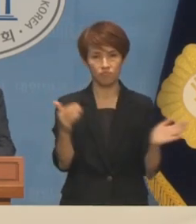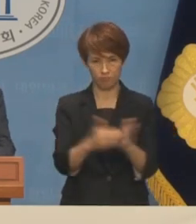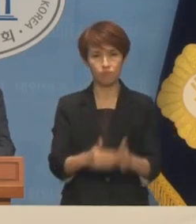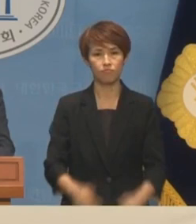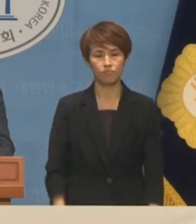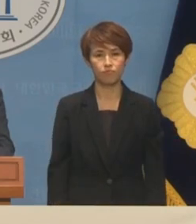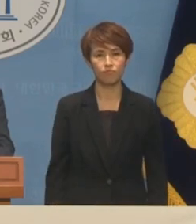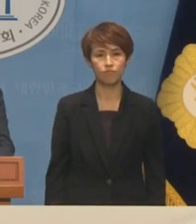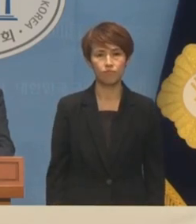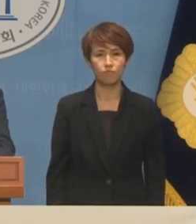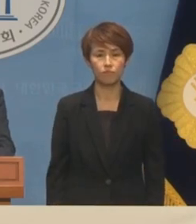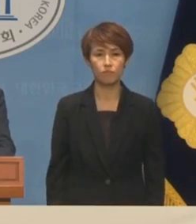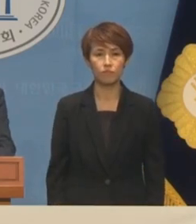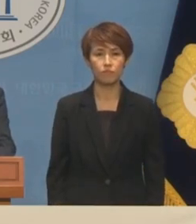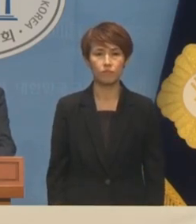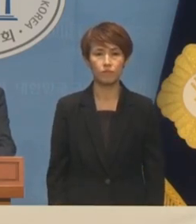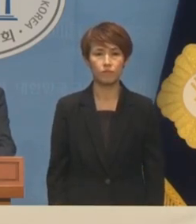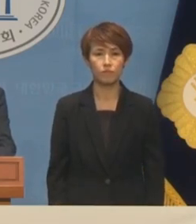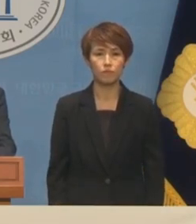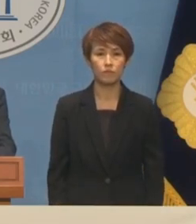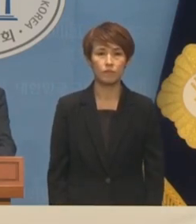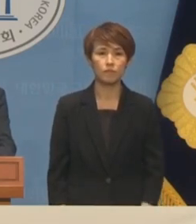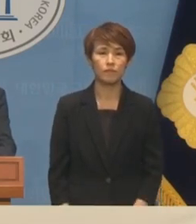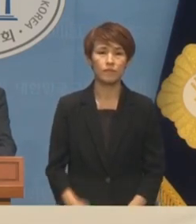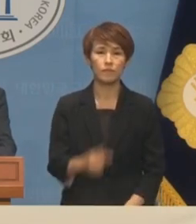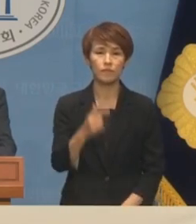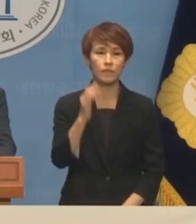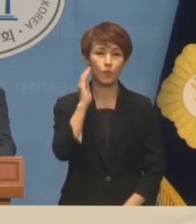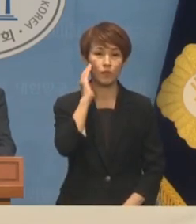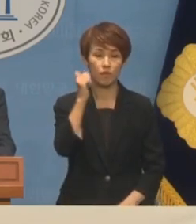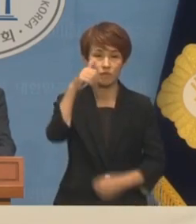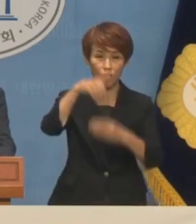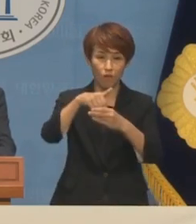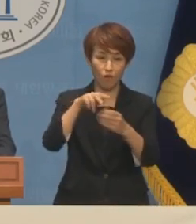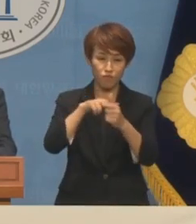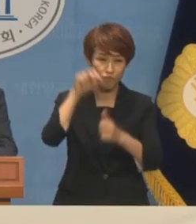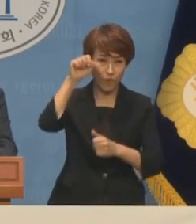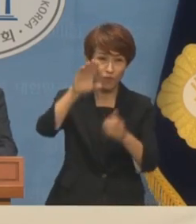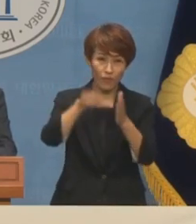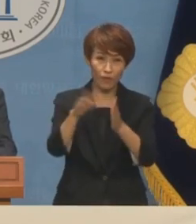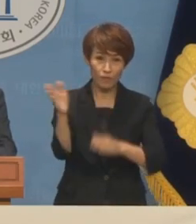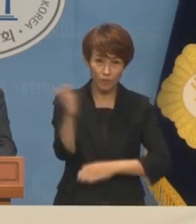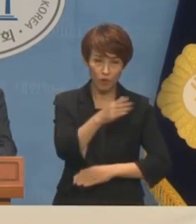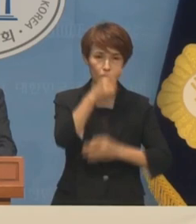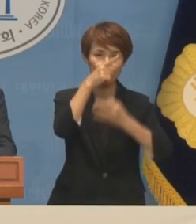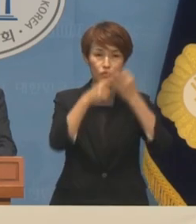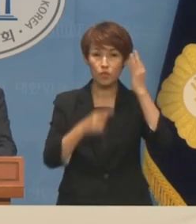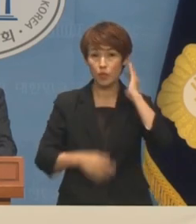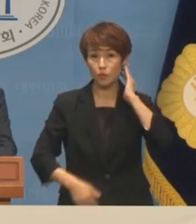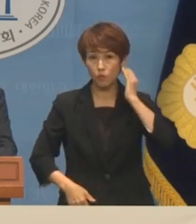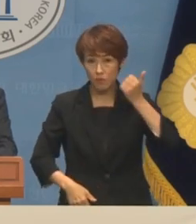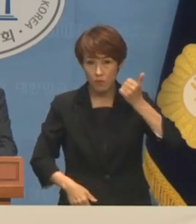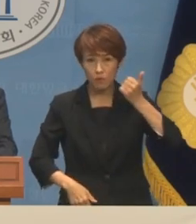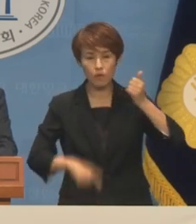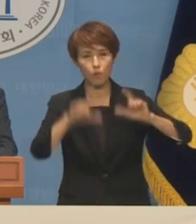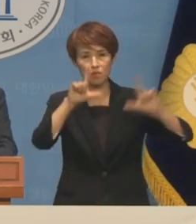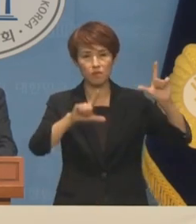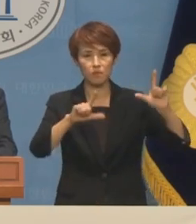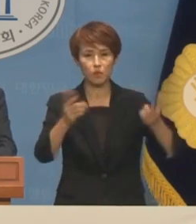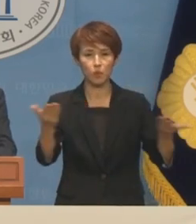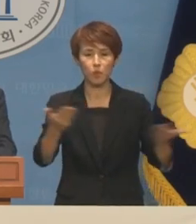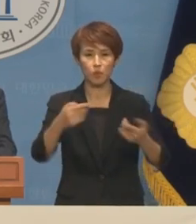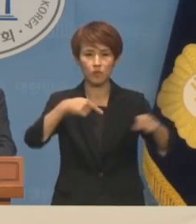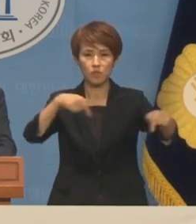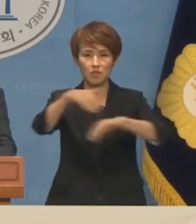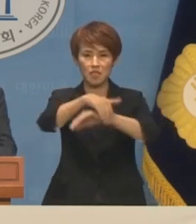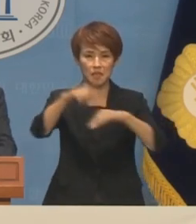날이었습니다. 특히 지난 대선 후보 시절부터 윤석열 대통령이 보여준 반노동